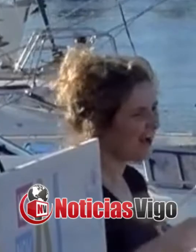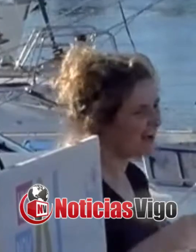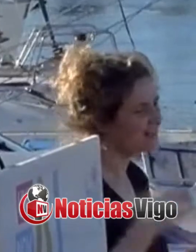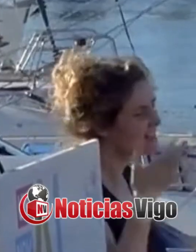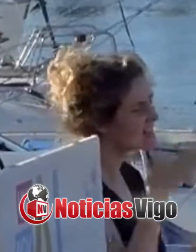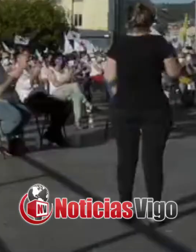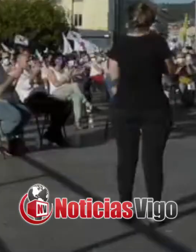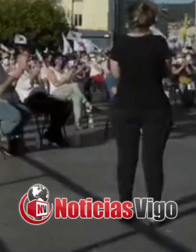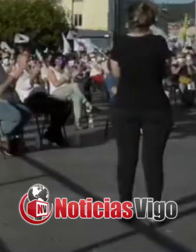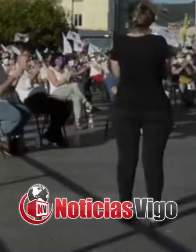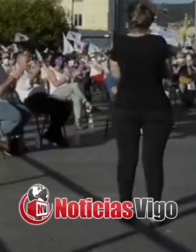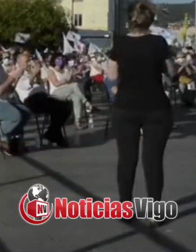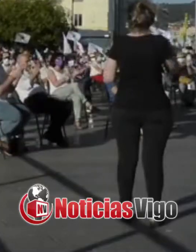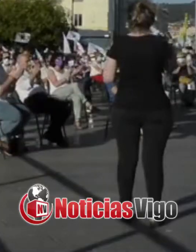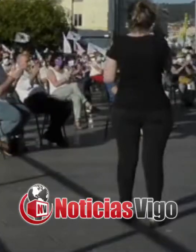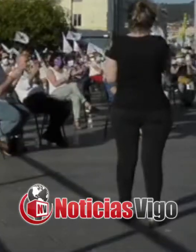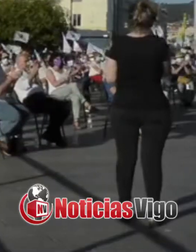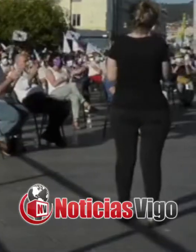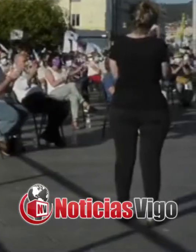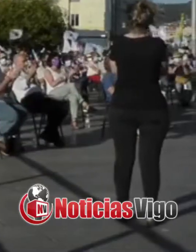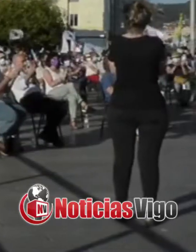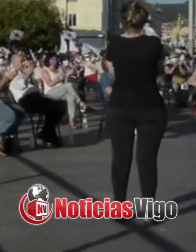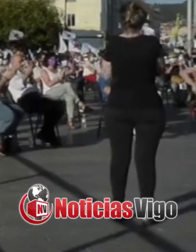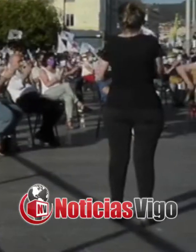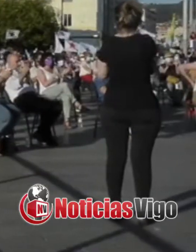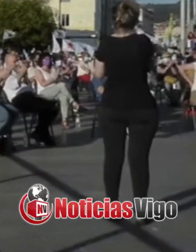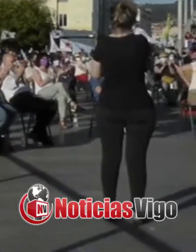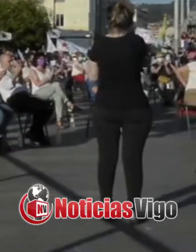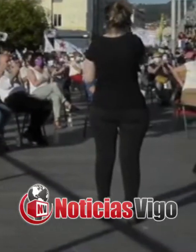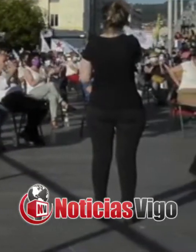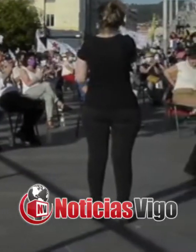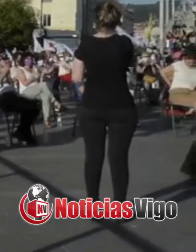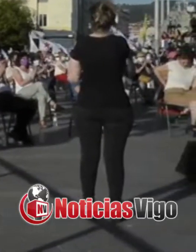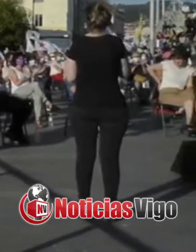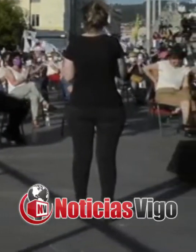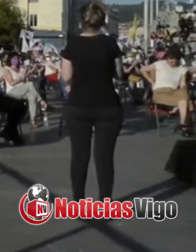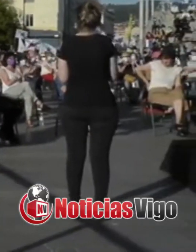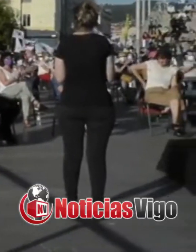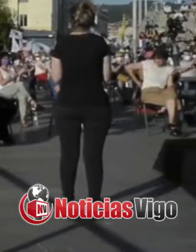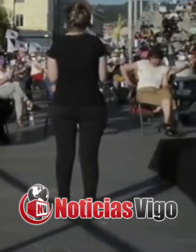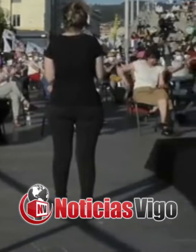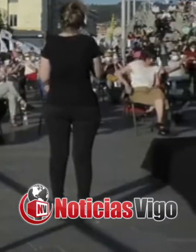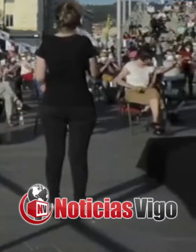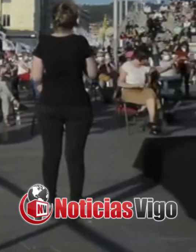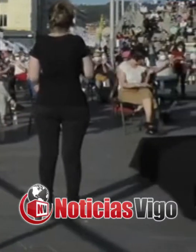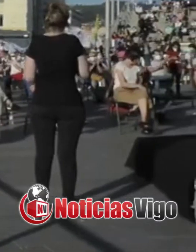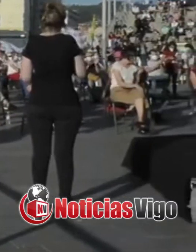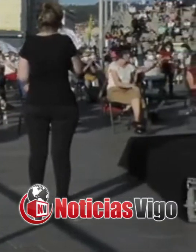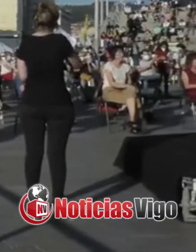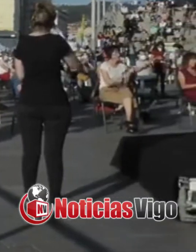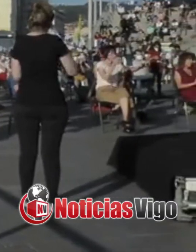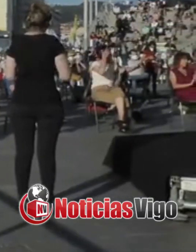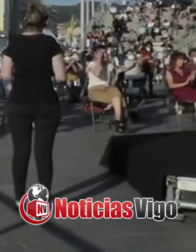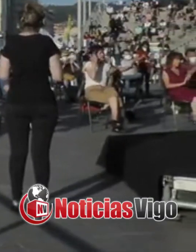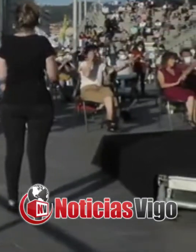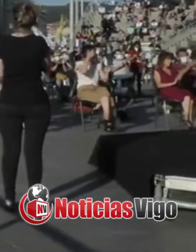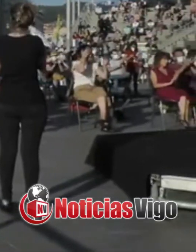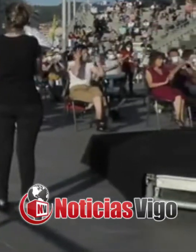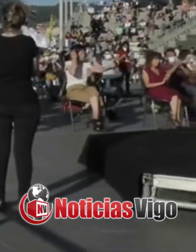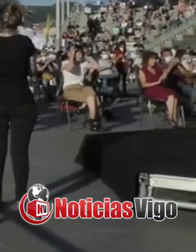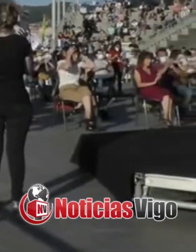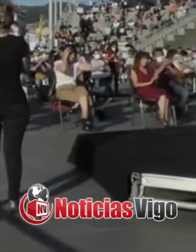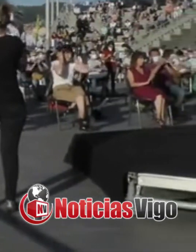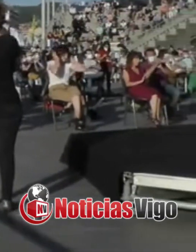a cara, que defenda este país nas fábricas, nos concellos, a xente que sempre